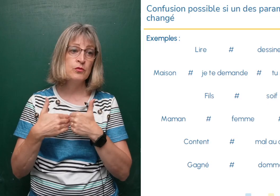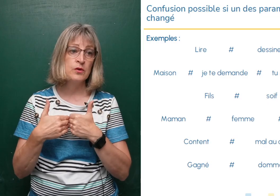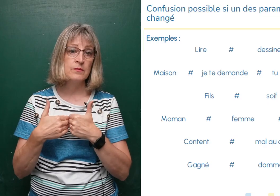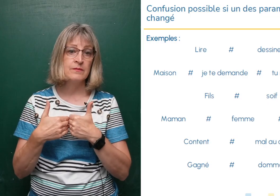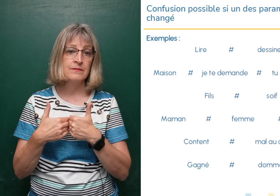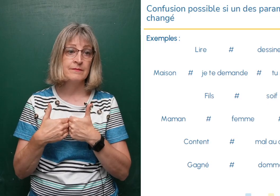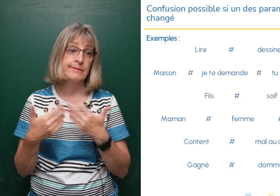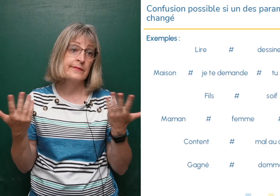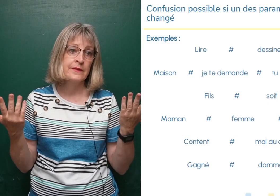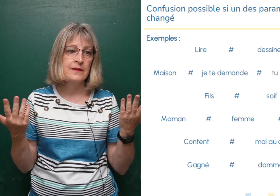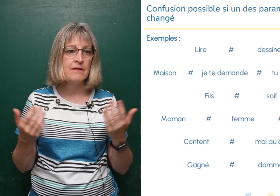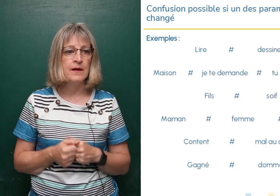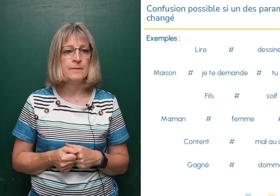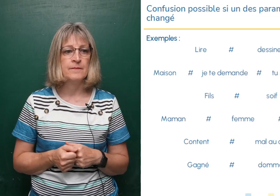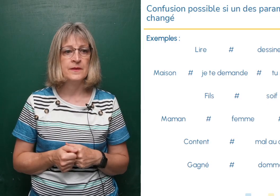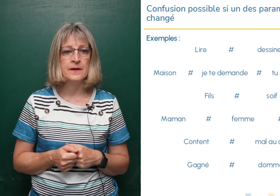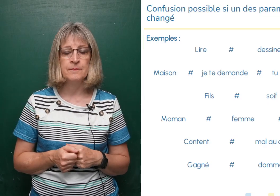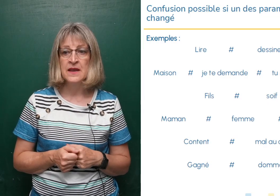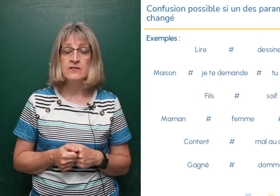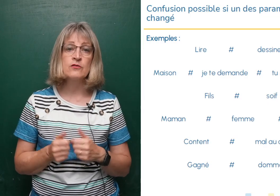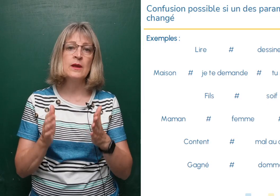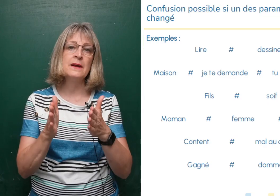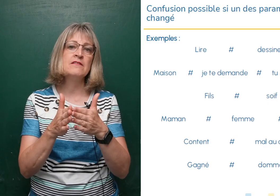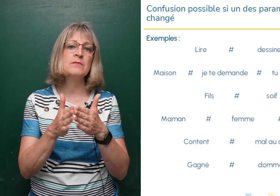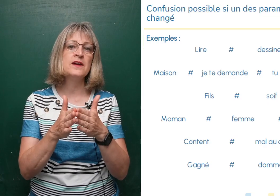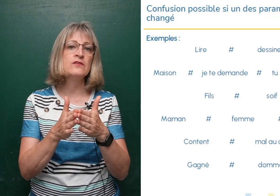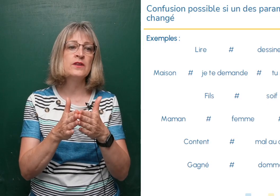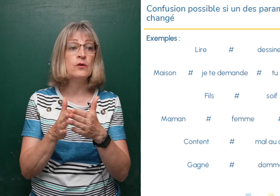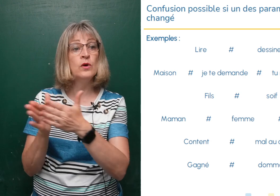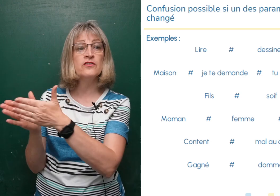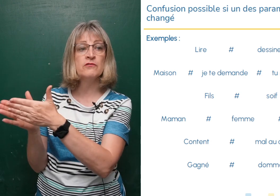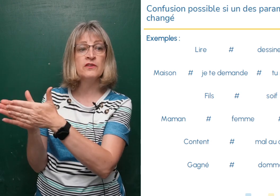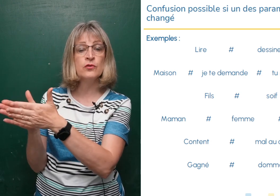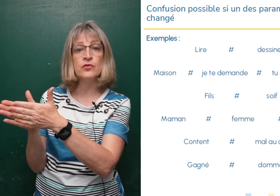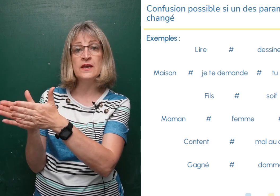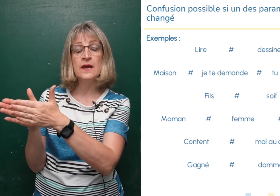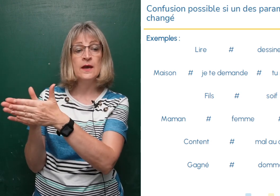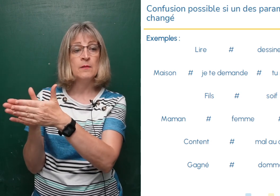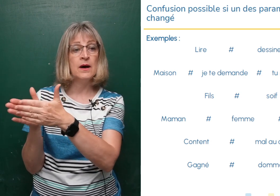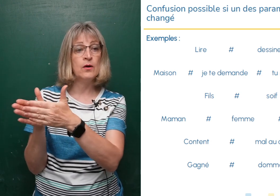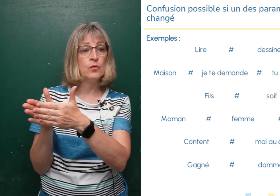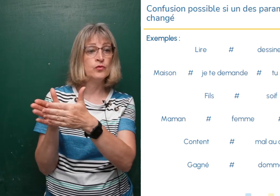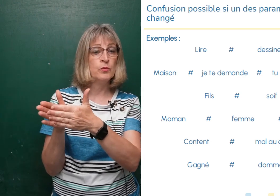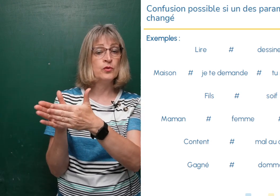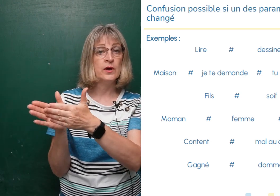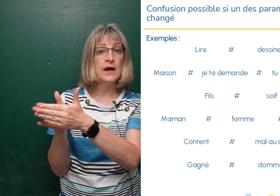demandes. Voilà, hein. C'est ce qu'on appelle un verbe directionnel. Ou alors si on fait sur le côté, on demande à la